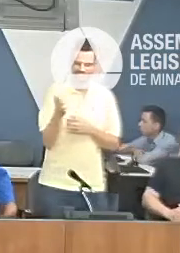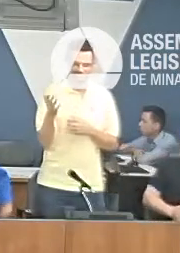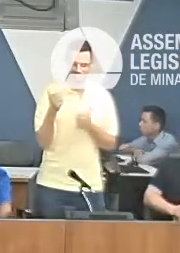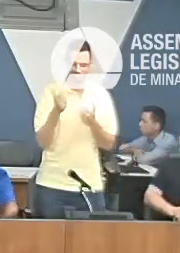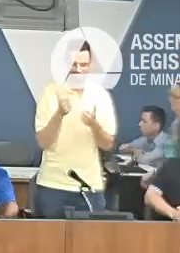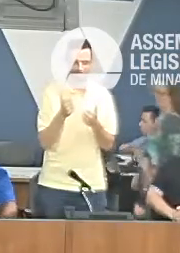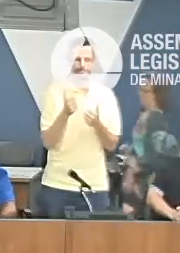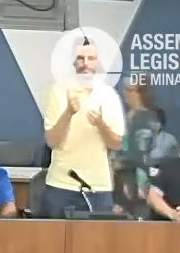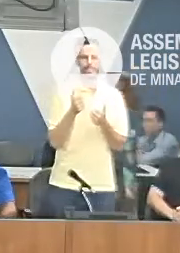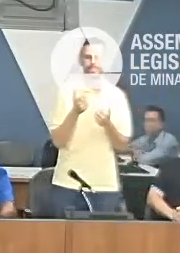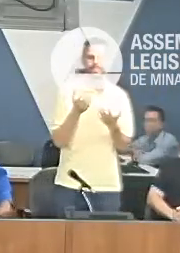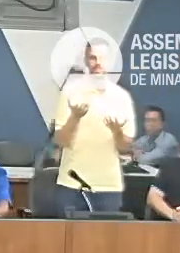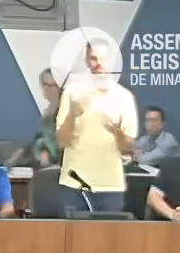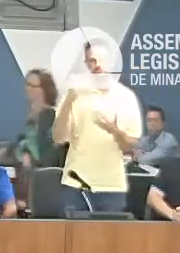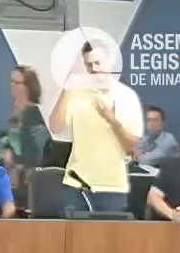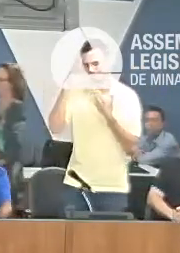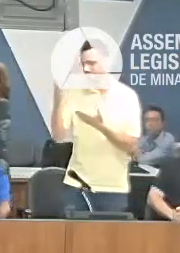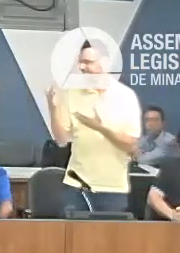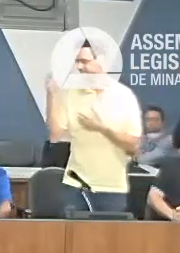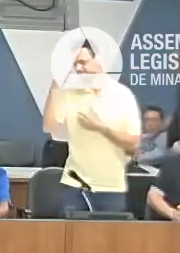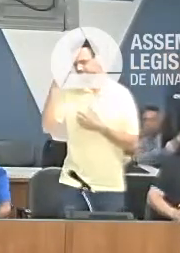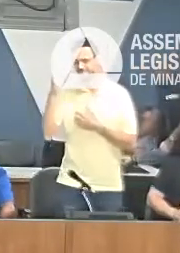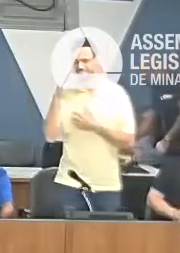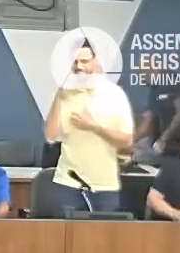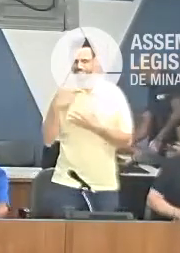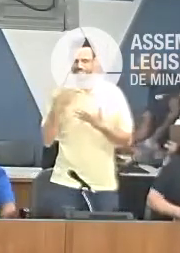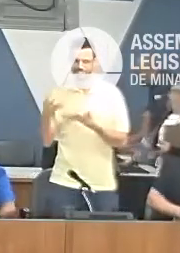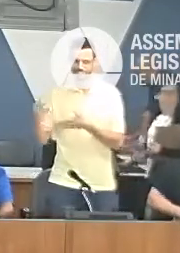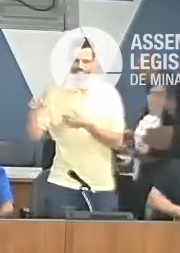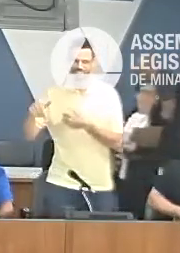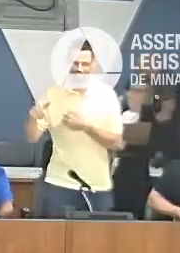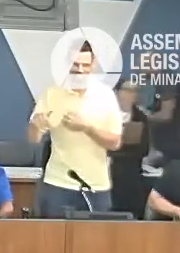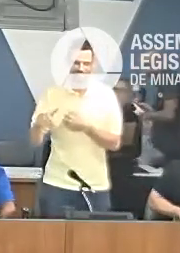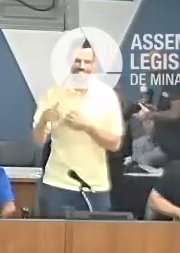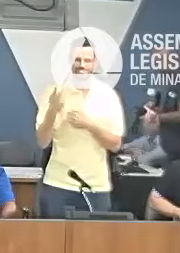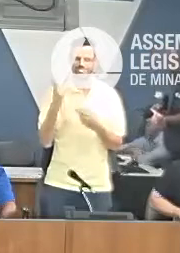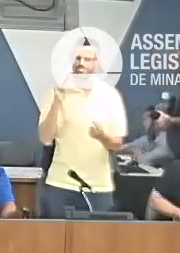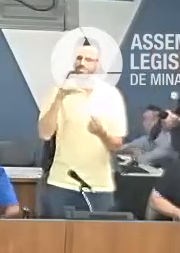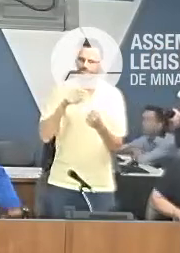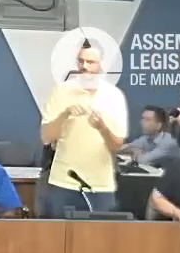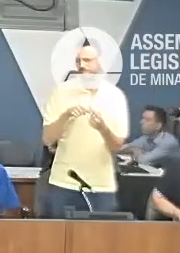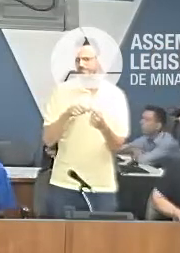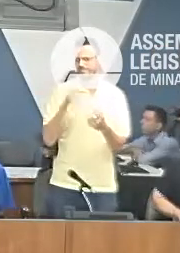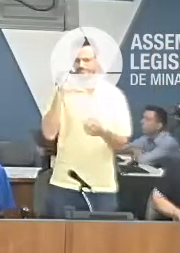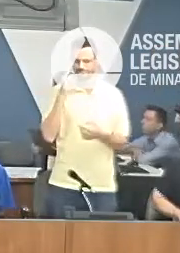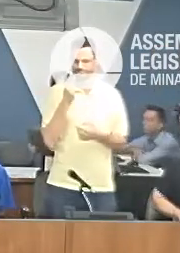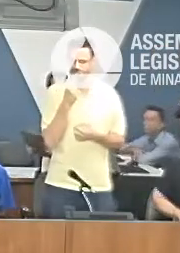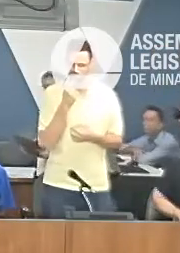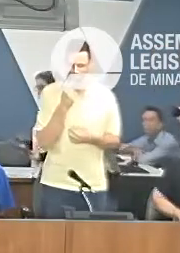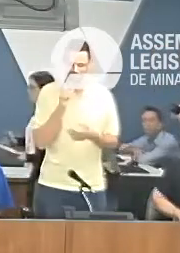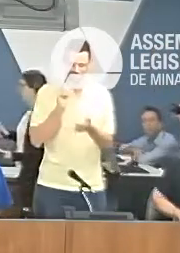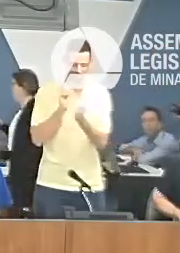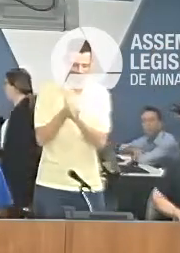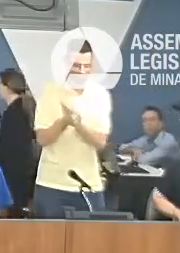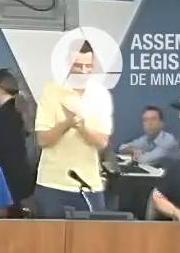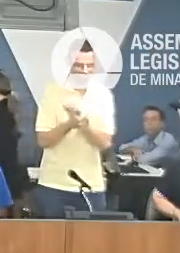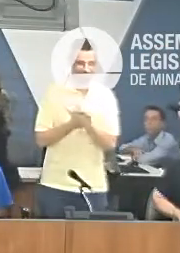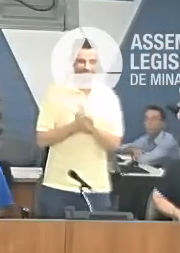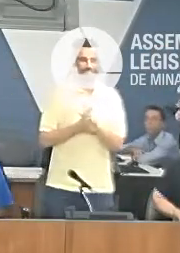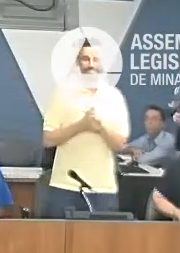boa tarde a todos eu quero cumprimentar a todos da mesa o deputado josé guilherme